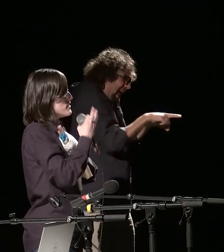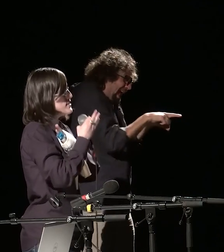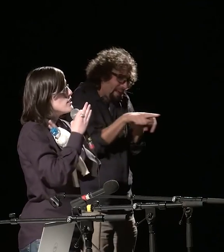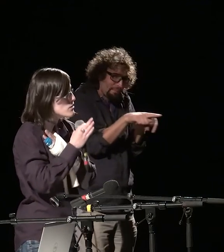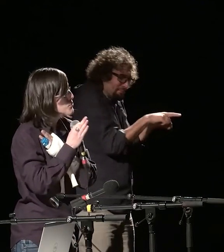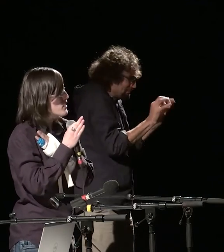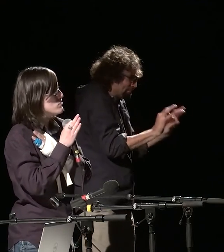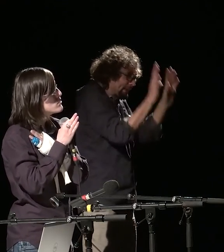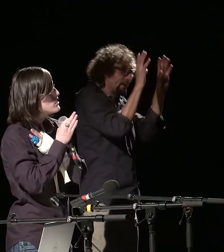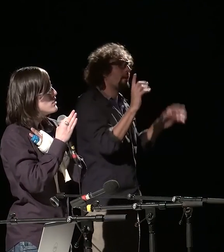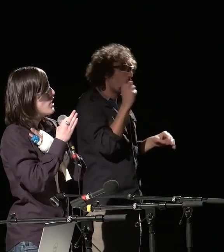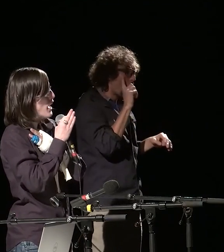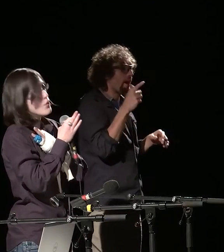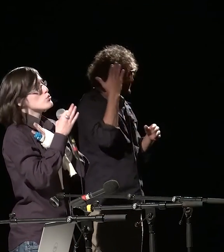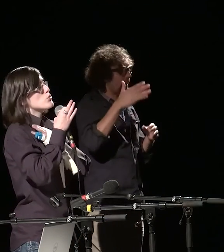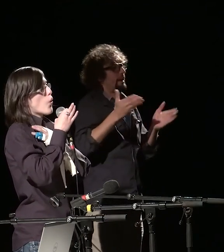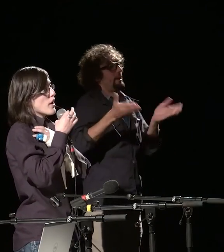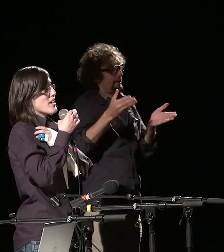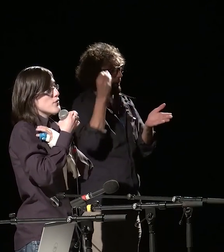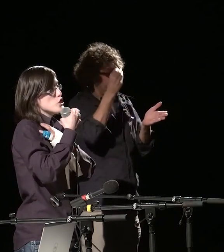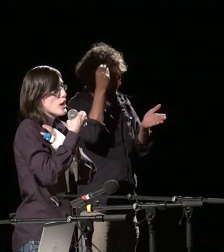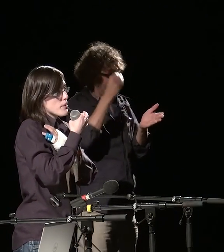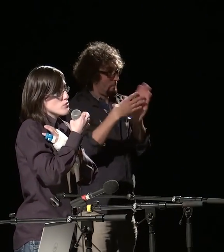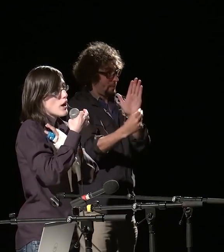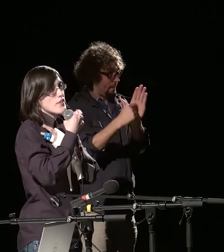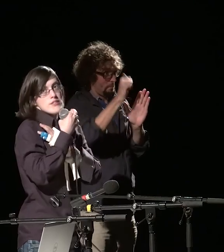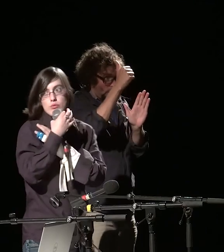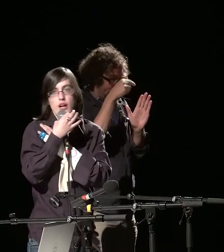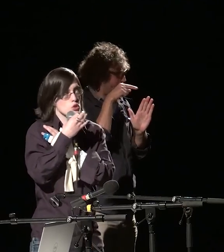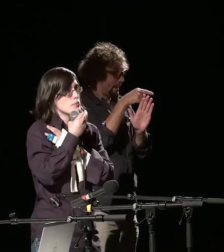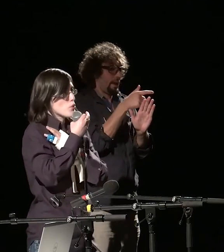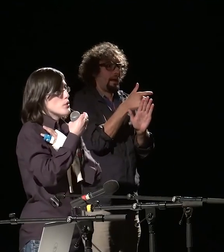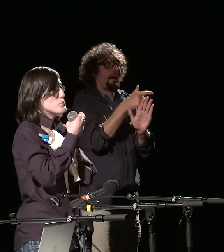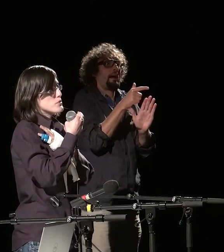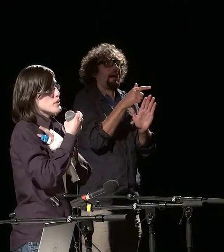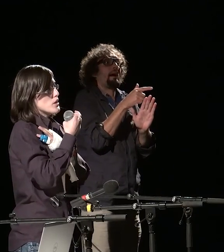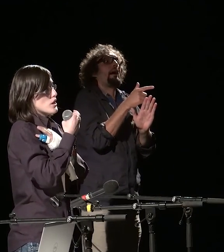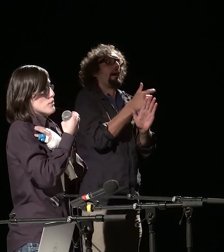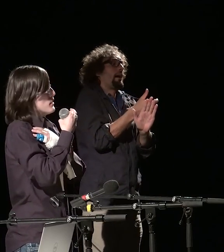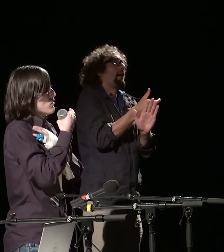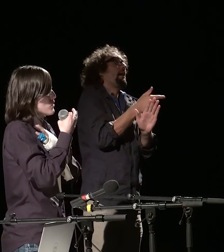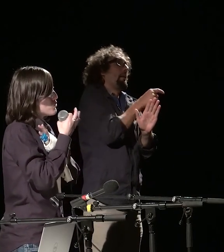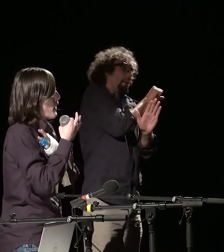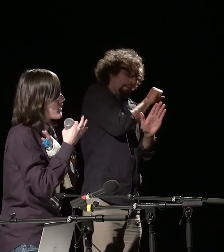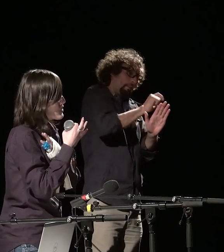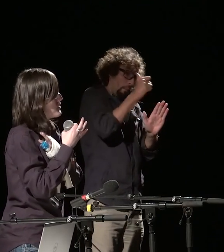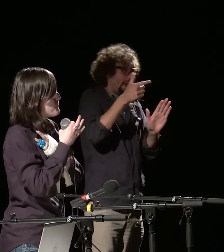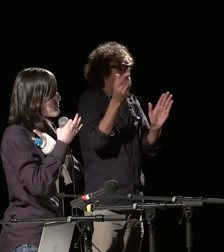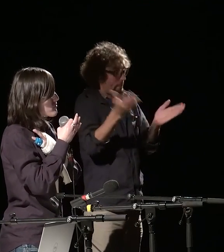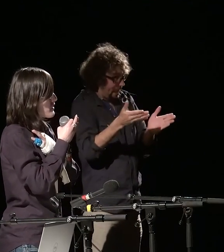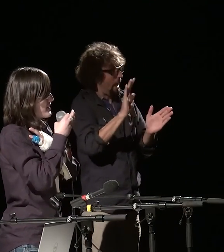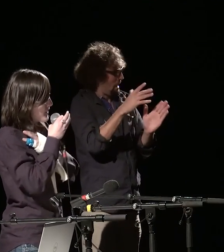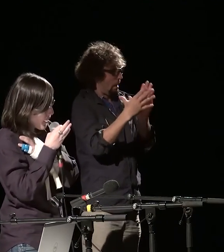le modèle des asiles aux prisons avant de réfléchir à la prison avec cet ouvrage sur le panoptisme. Mais c'est tout pareil